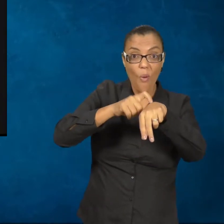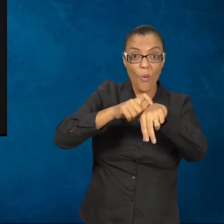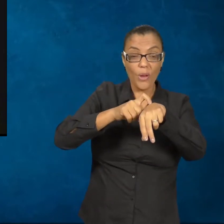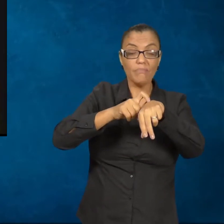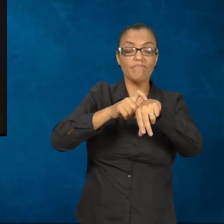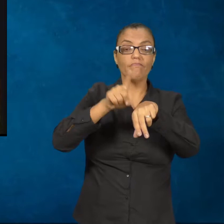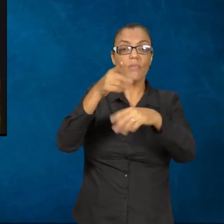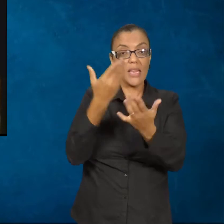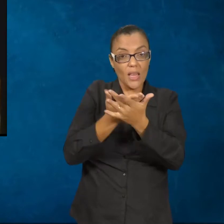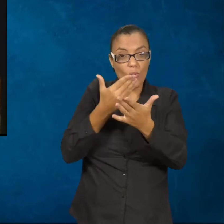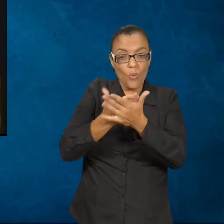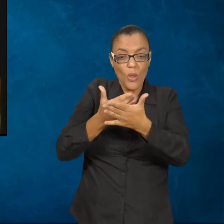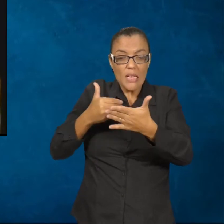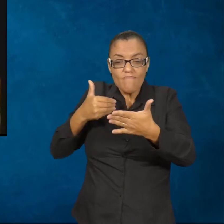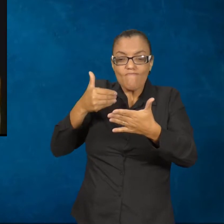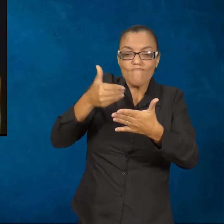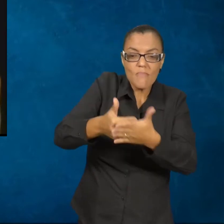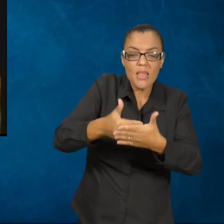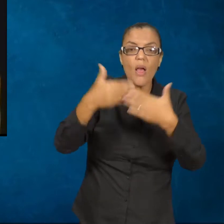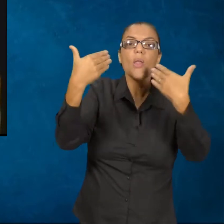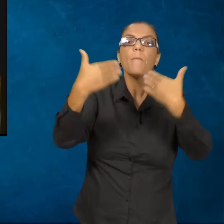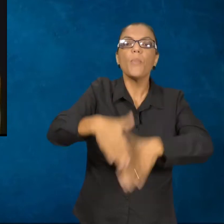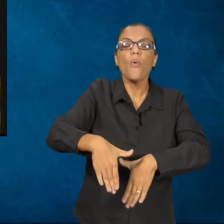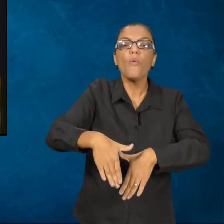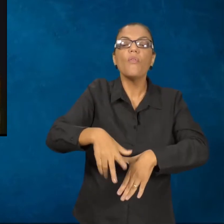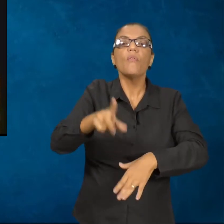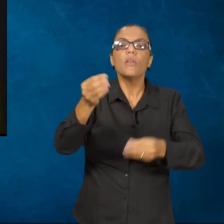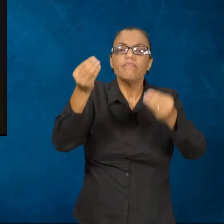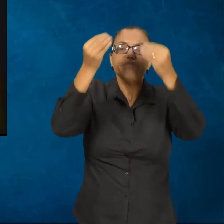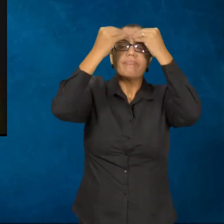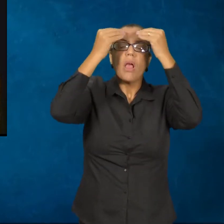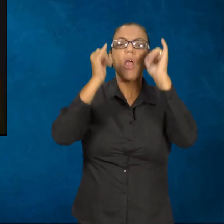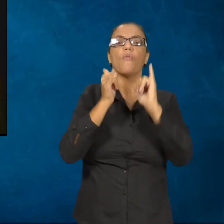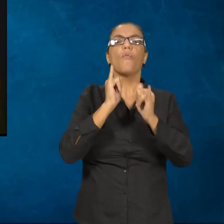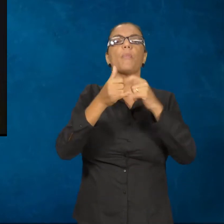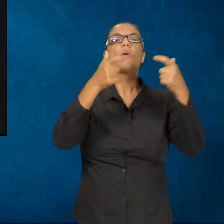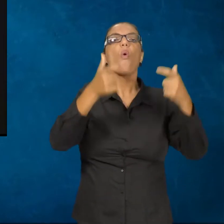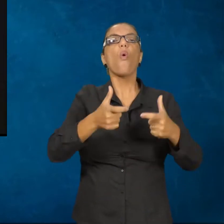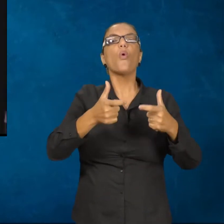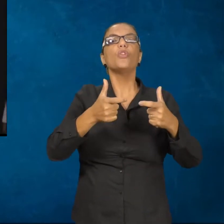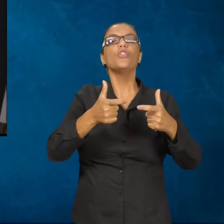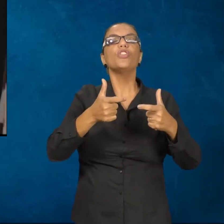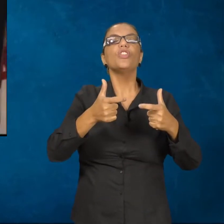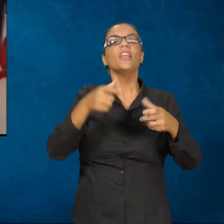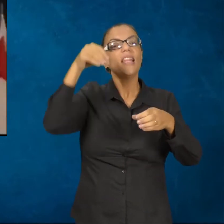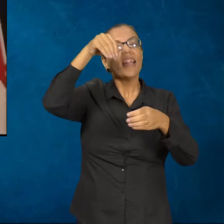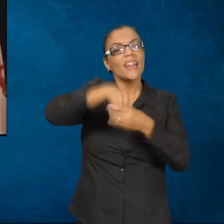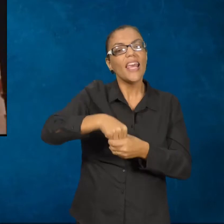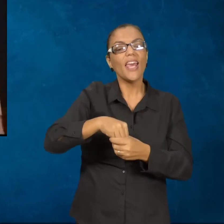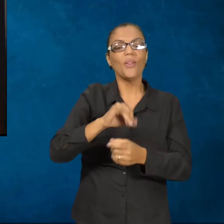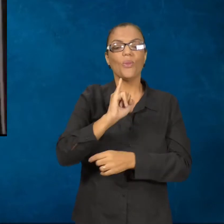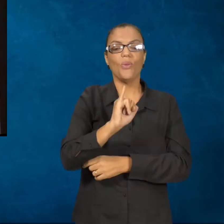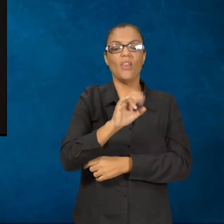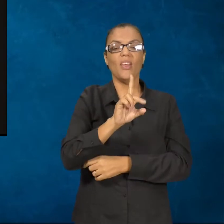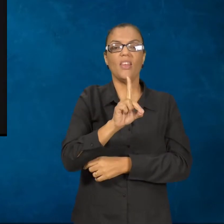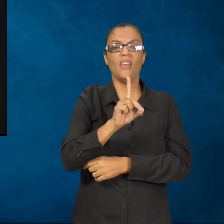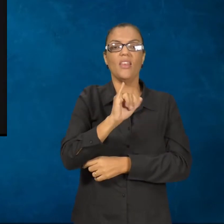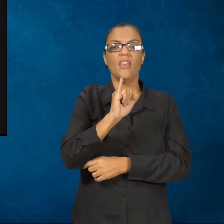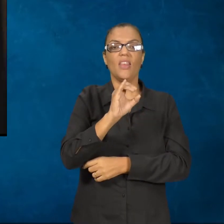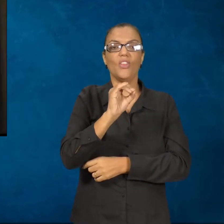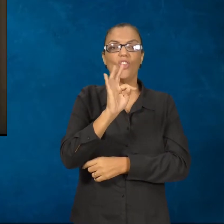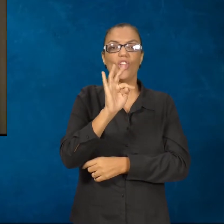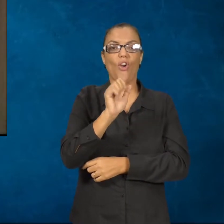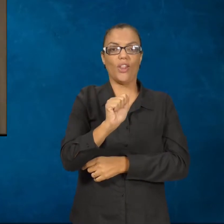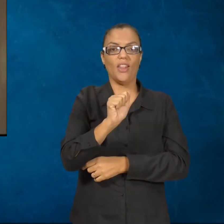gênio? No idiota. Você vê aluno entrar na sala de aula para fazer prova, o cara entra assim, sem chacoalhar